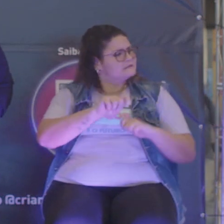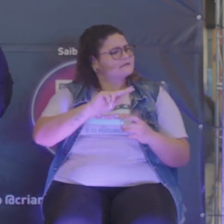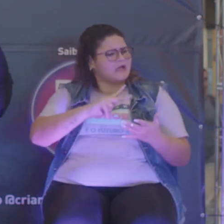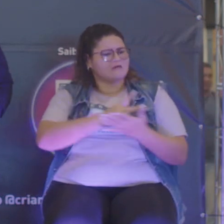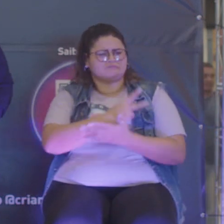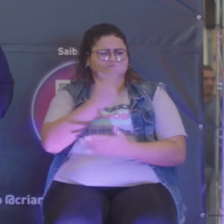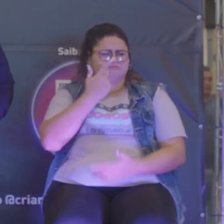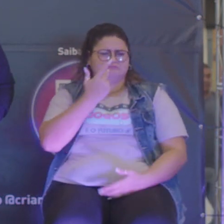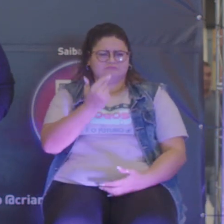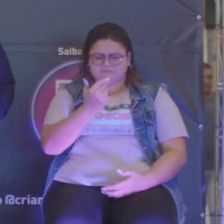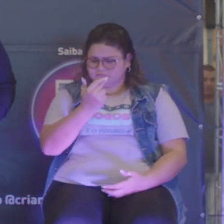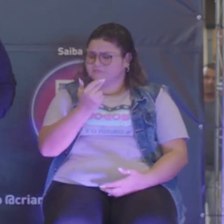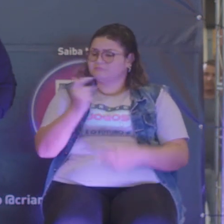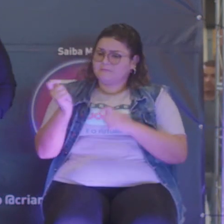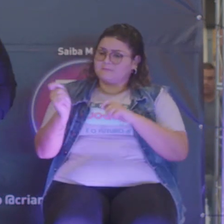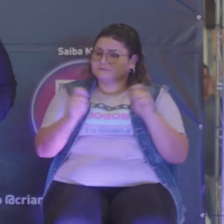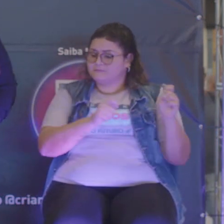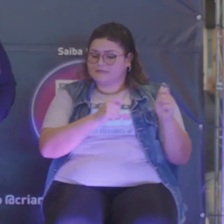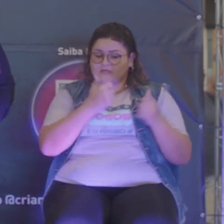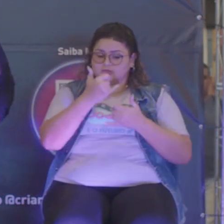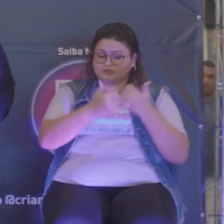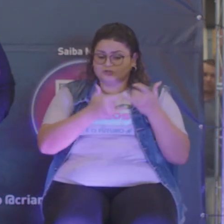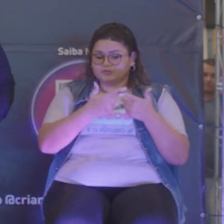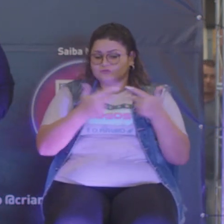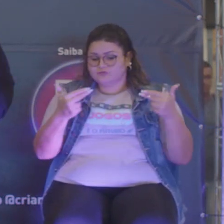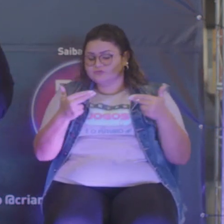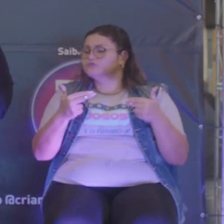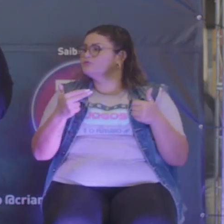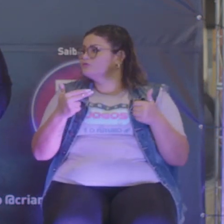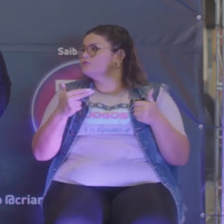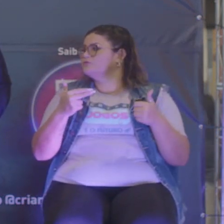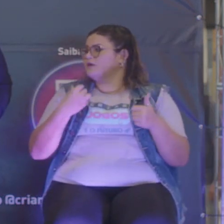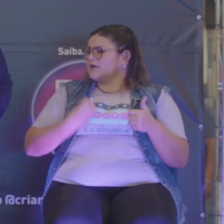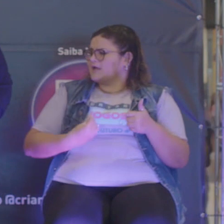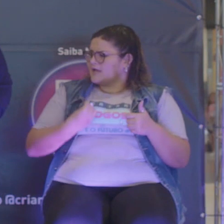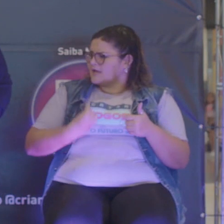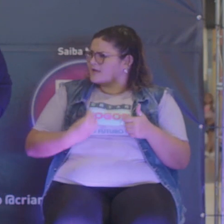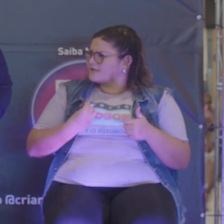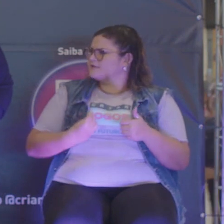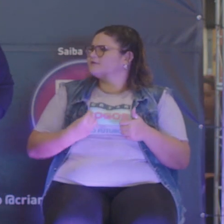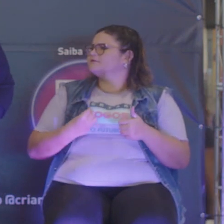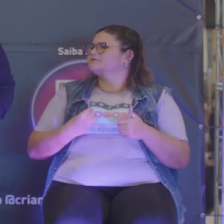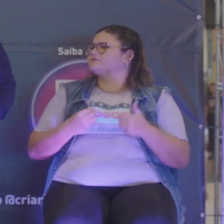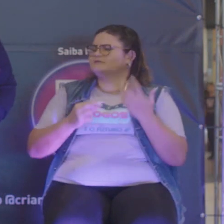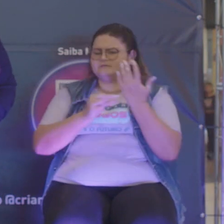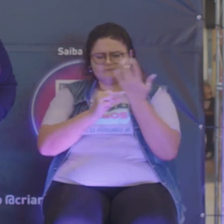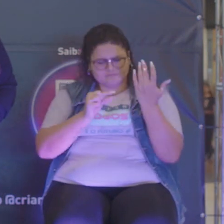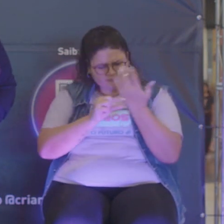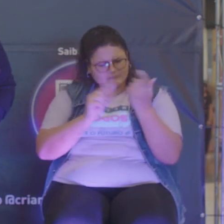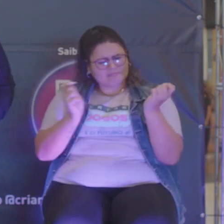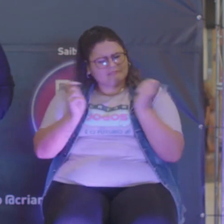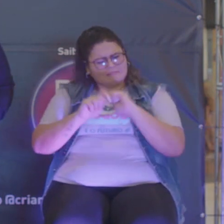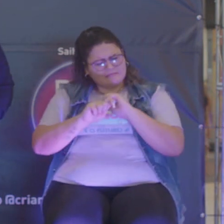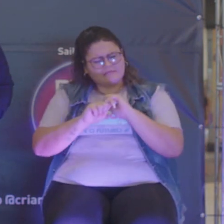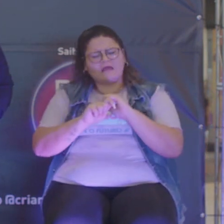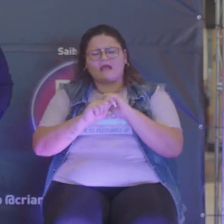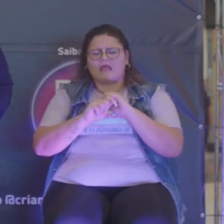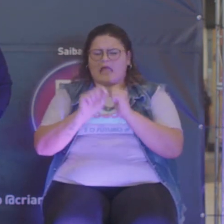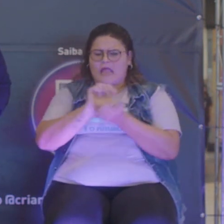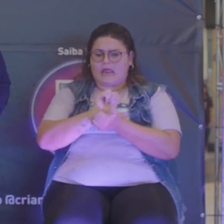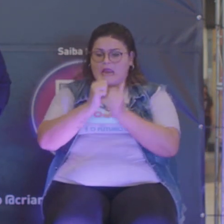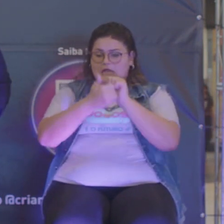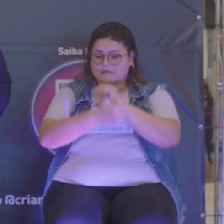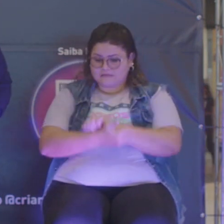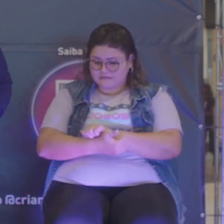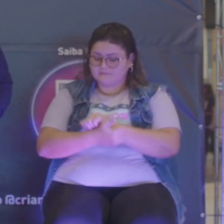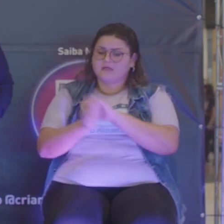mais possibilidade de jogar em alto rendimento. Existem softwares e hardwares também adaptados para essas